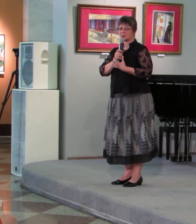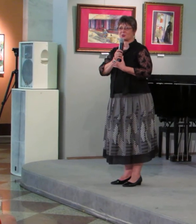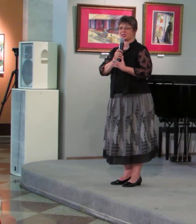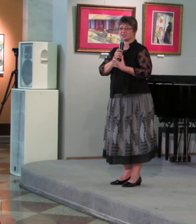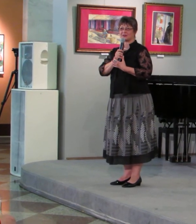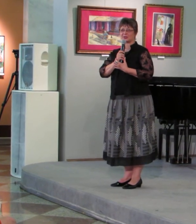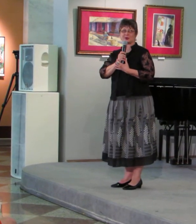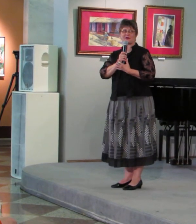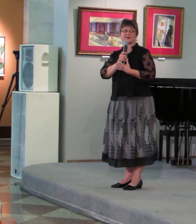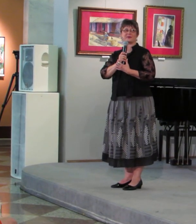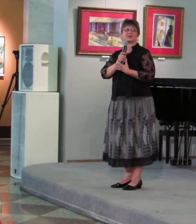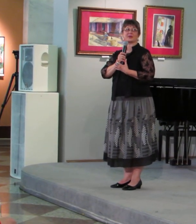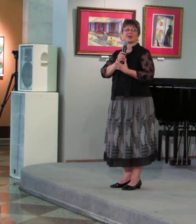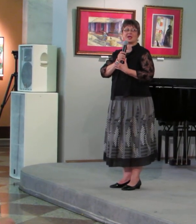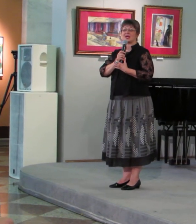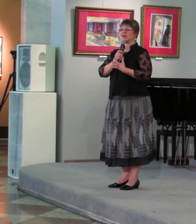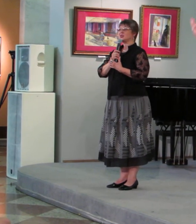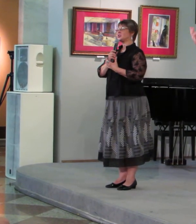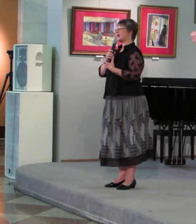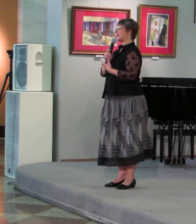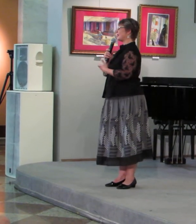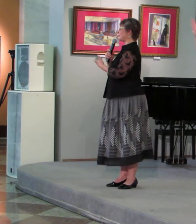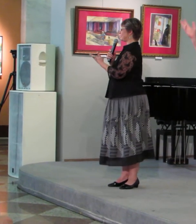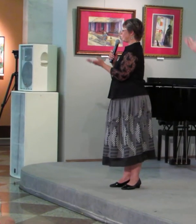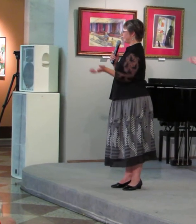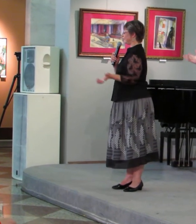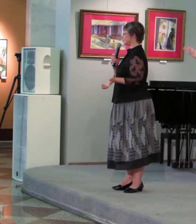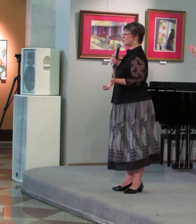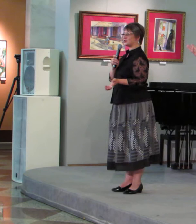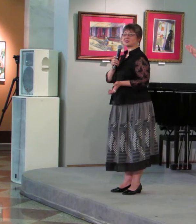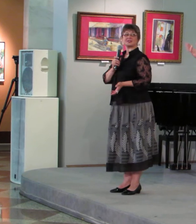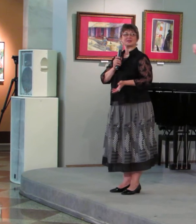хочу сразу предоставить слово. Человек, который дал